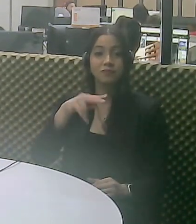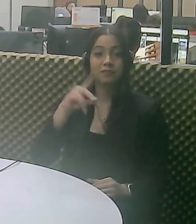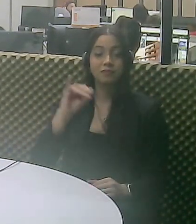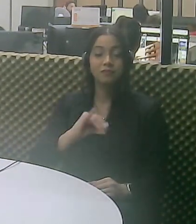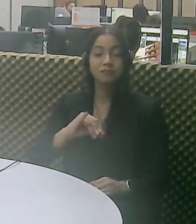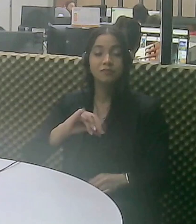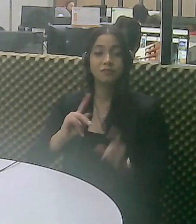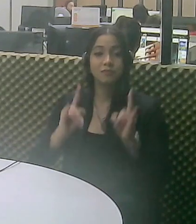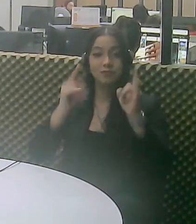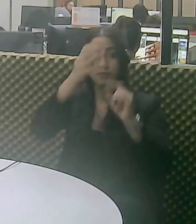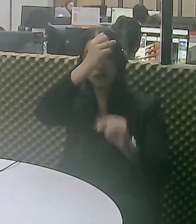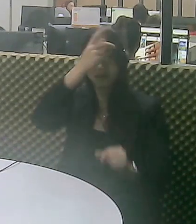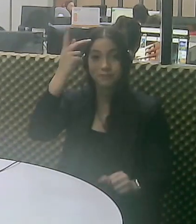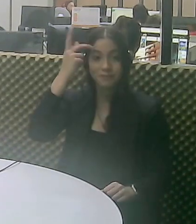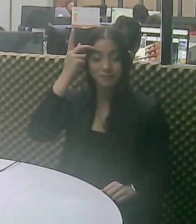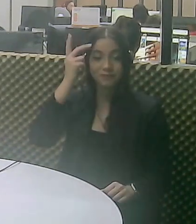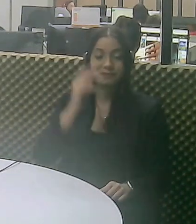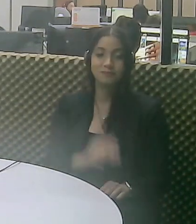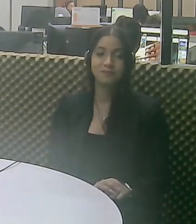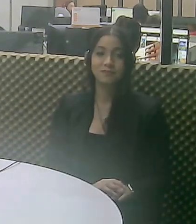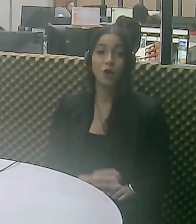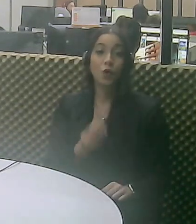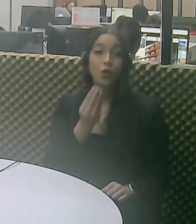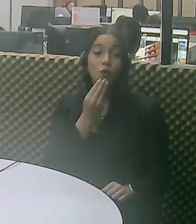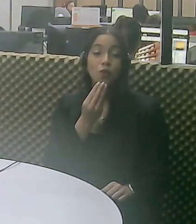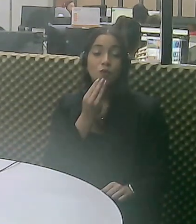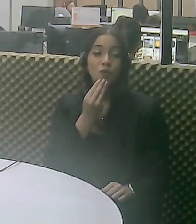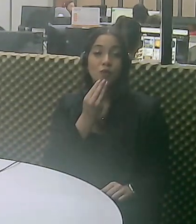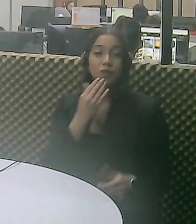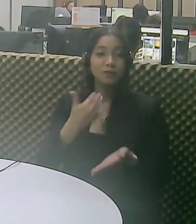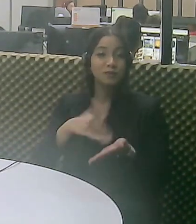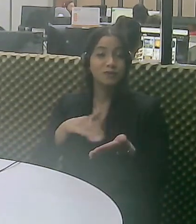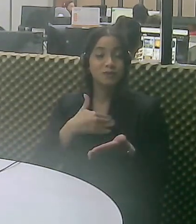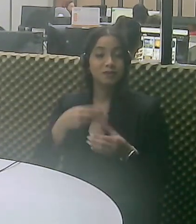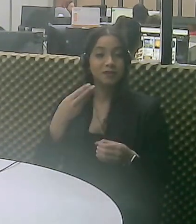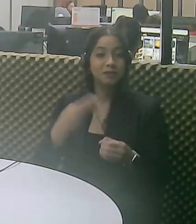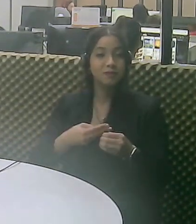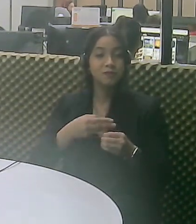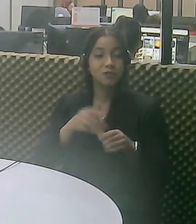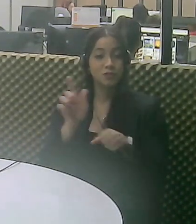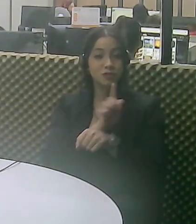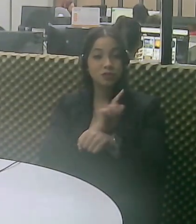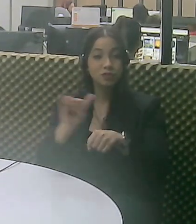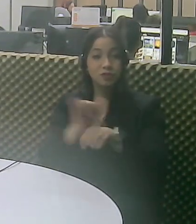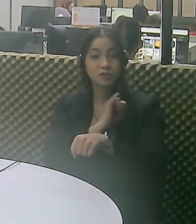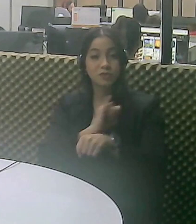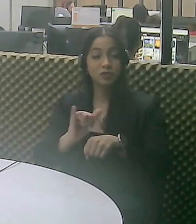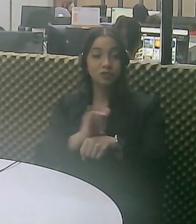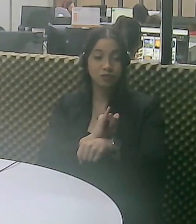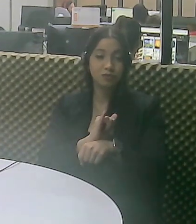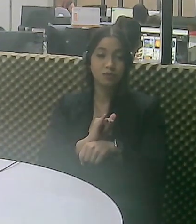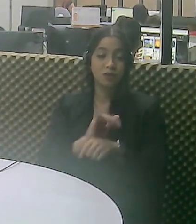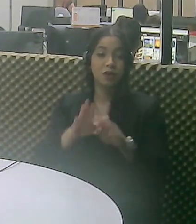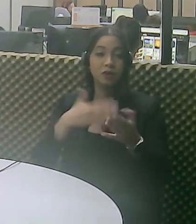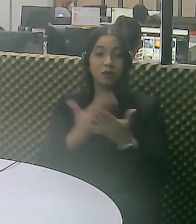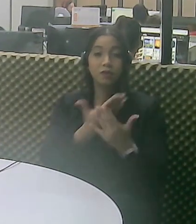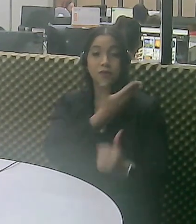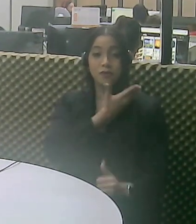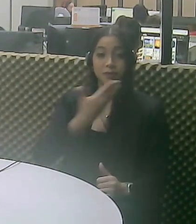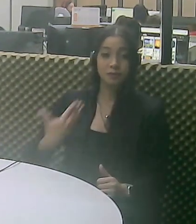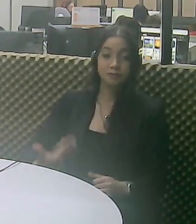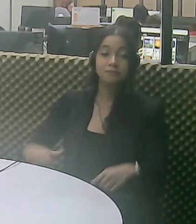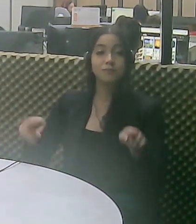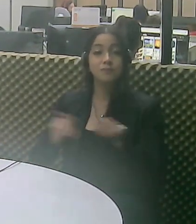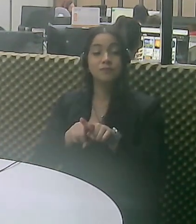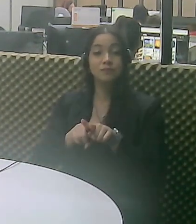Centro Administrativo Municipal. Na oportunidade, a Secretaria Municipal de Gestão Estratégica, por meio da Escola de Governo,